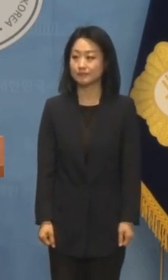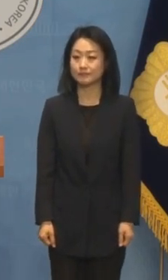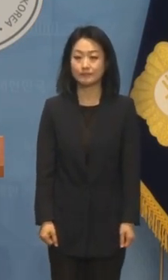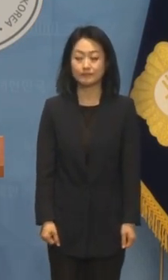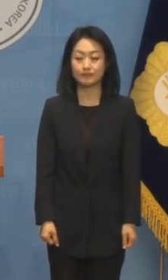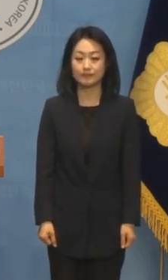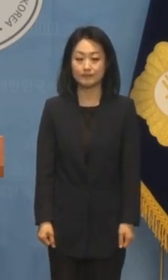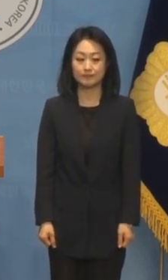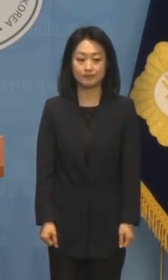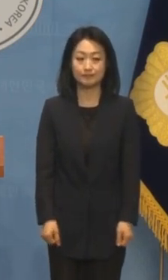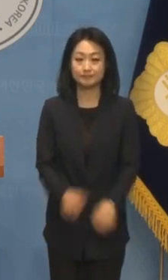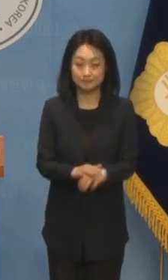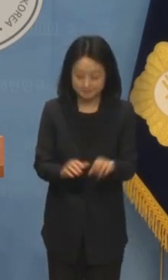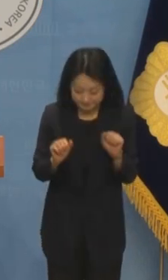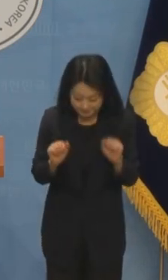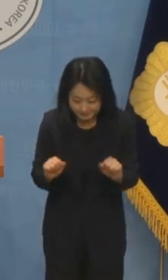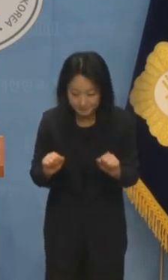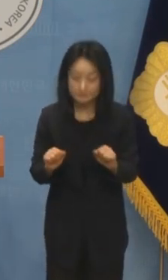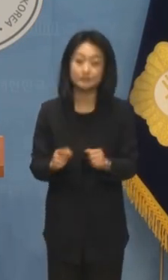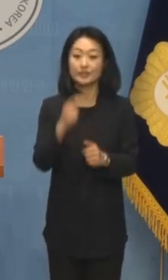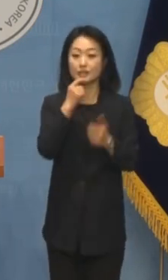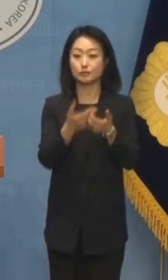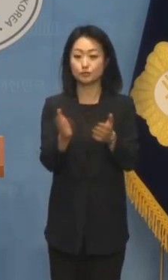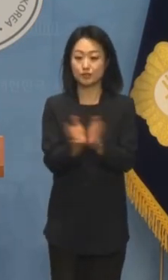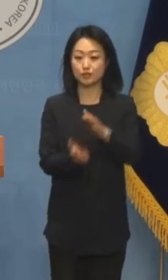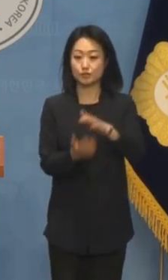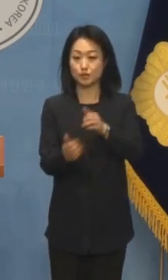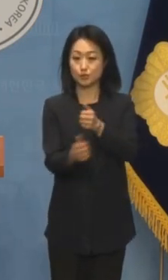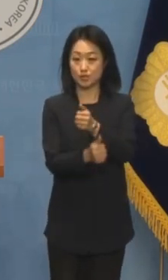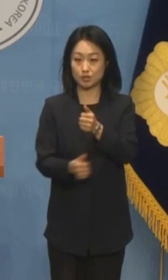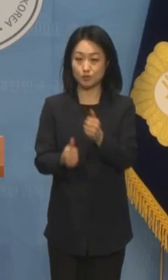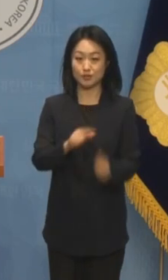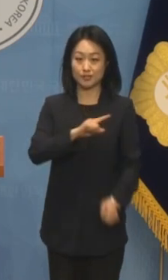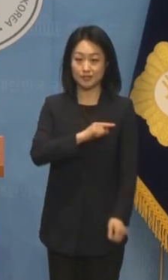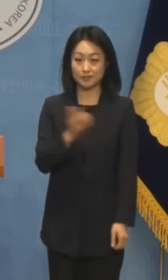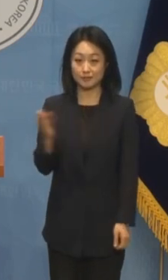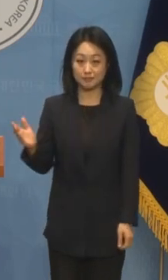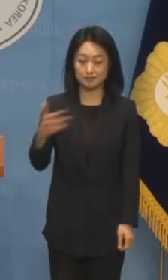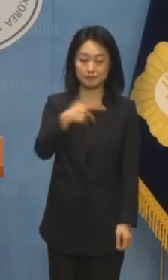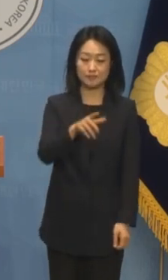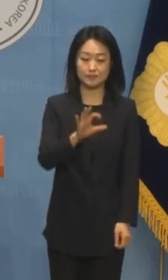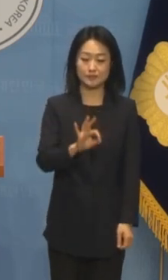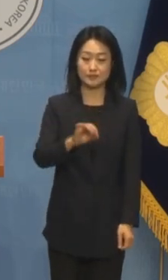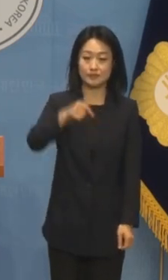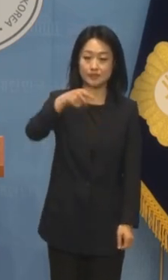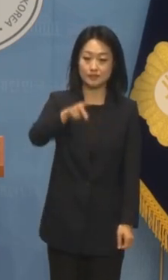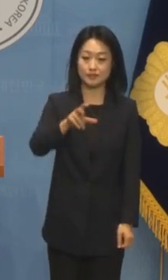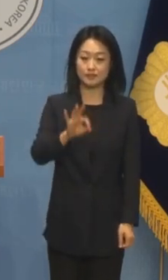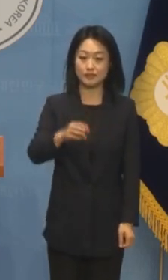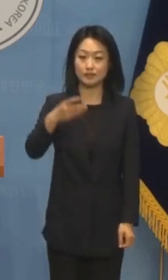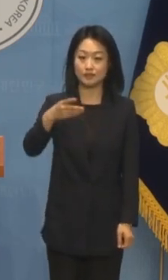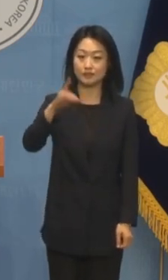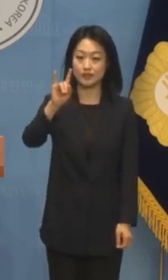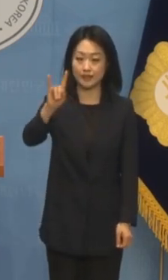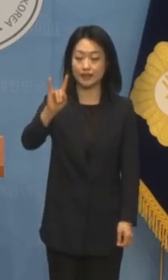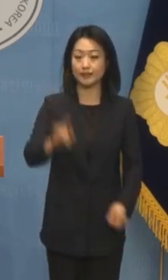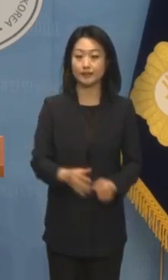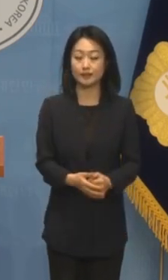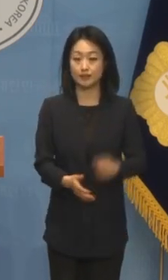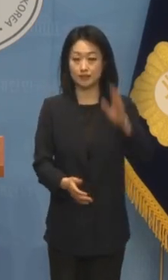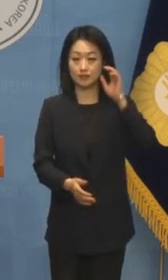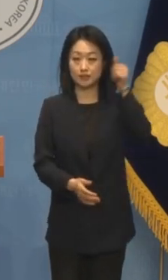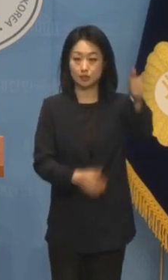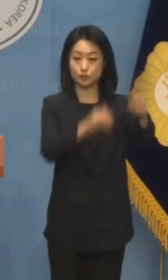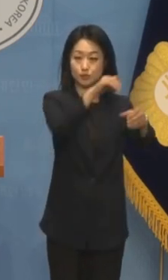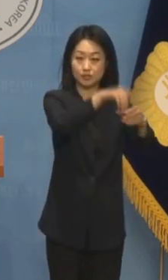안녕하세요 안녕하십니까 더불어민주당 최고의원 장용태 의원입니다 어 지난 어 대선 전에